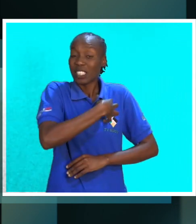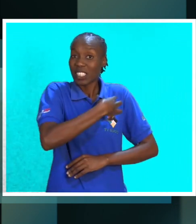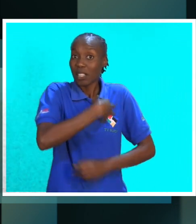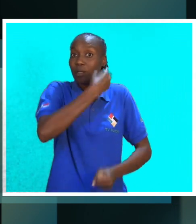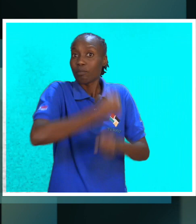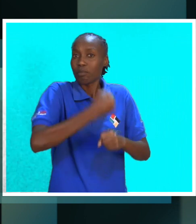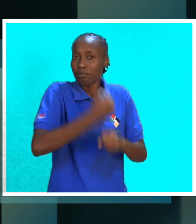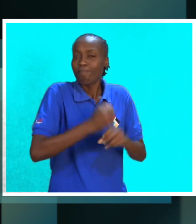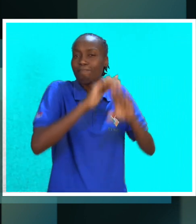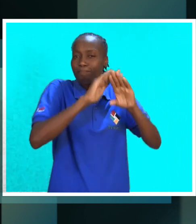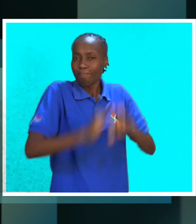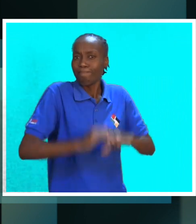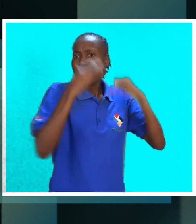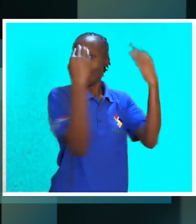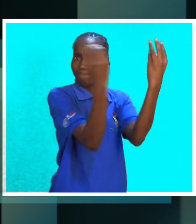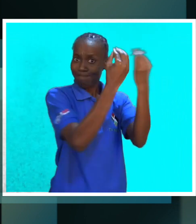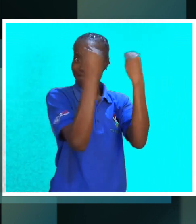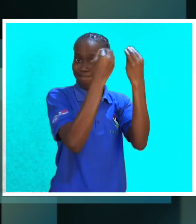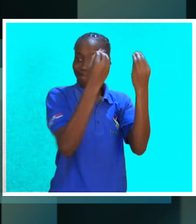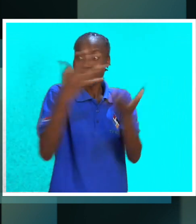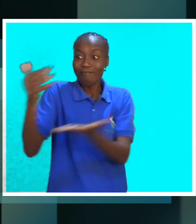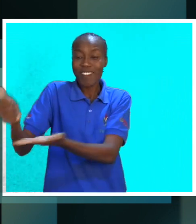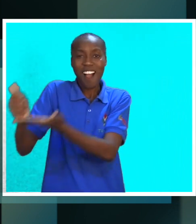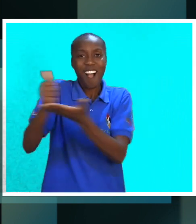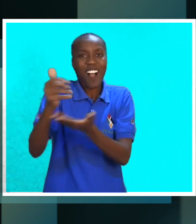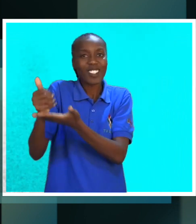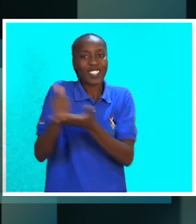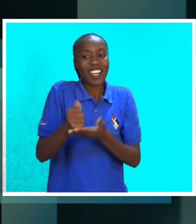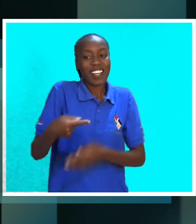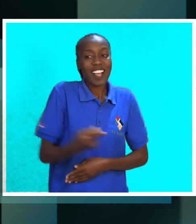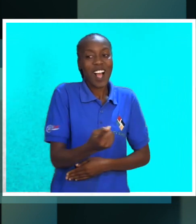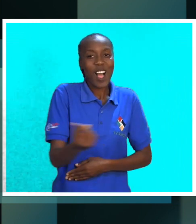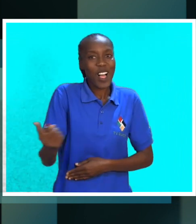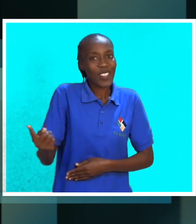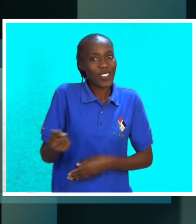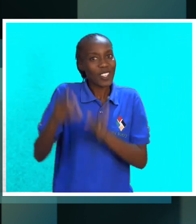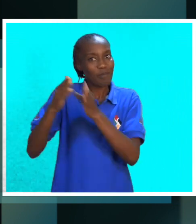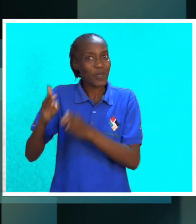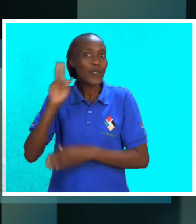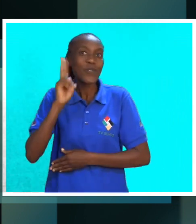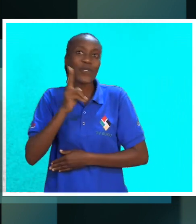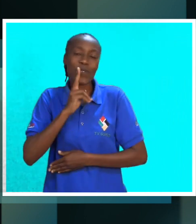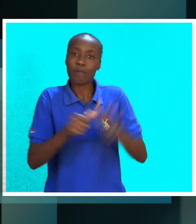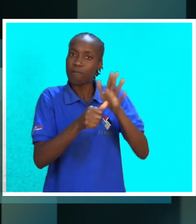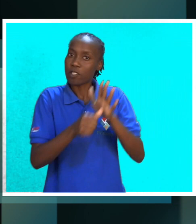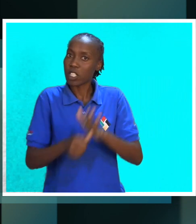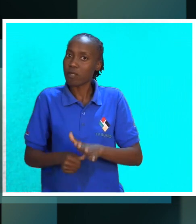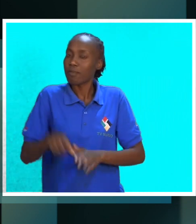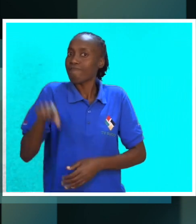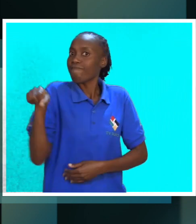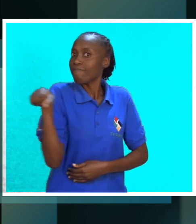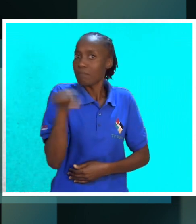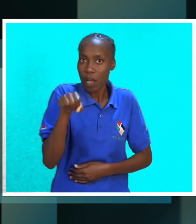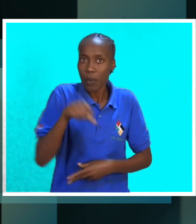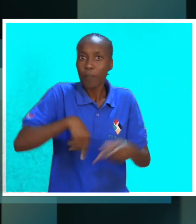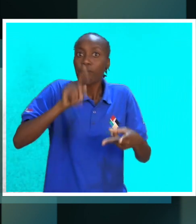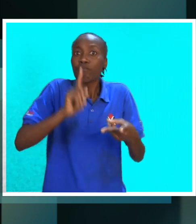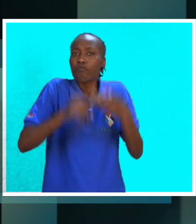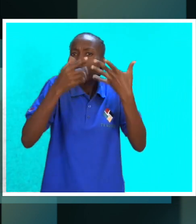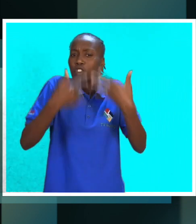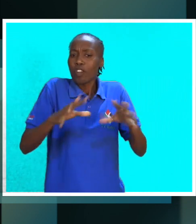habilitados para o atendimento público sem discriminação. Ao materializarmos este